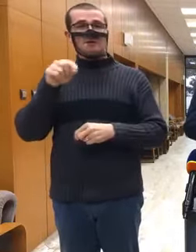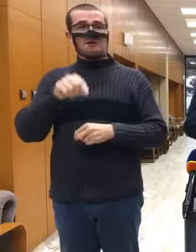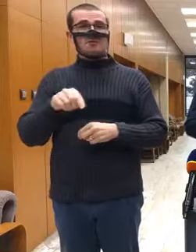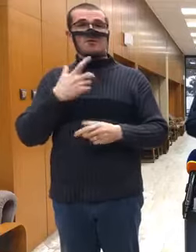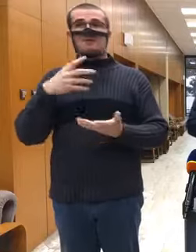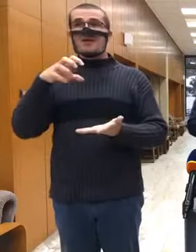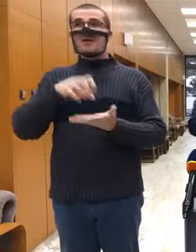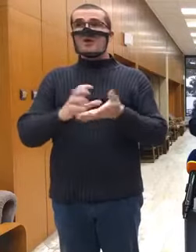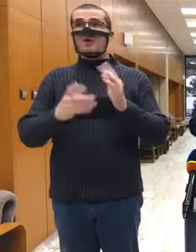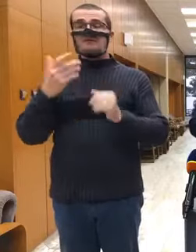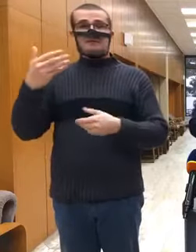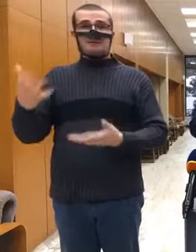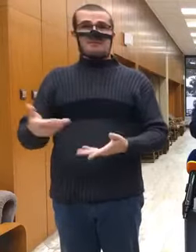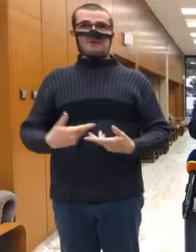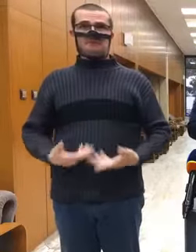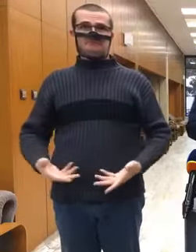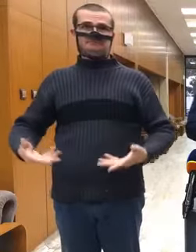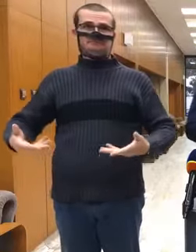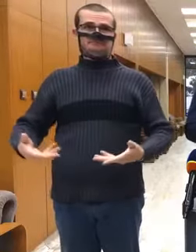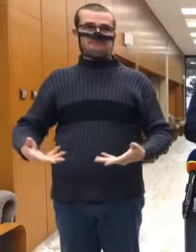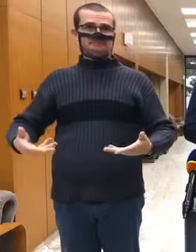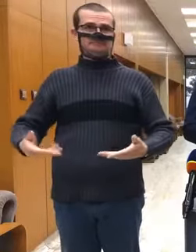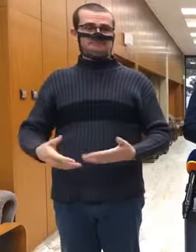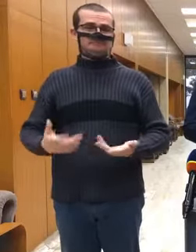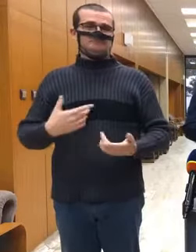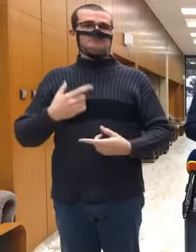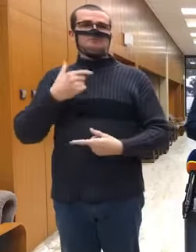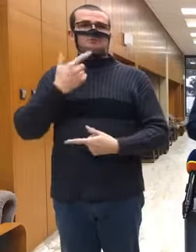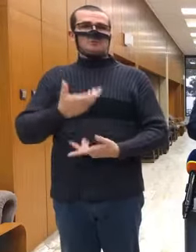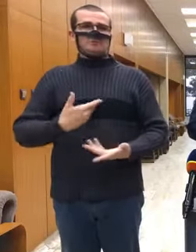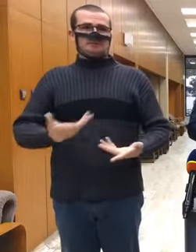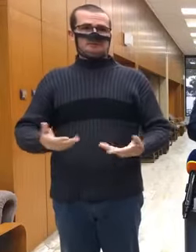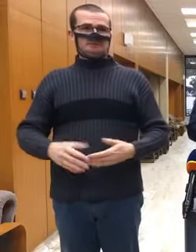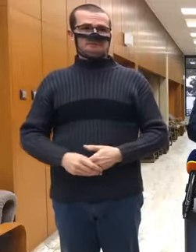ohniská nákazy, tak no, čo vám na to povedať?